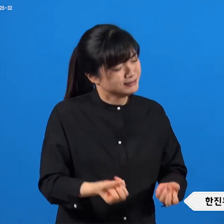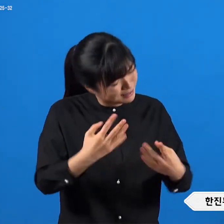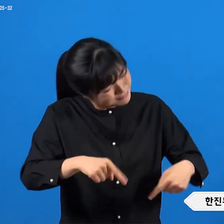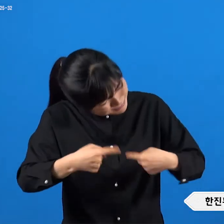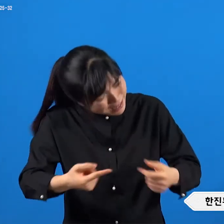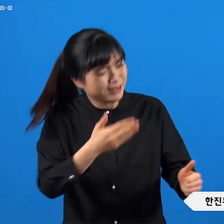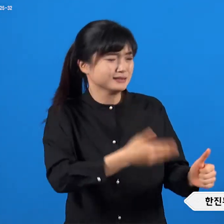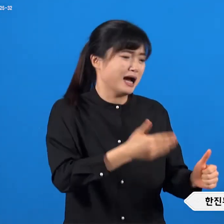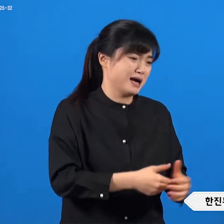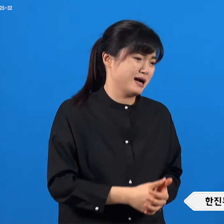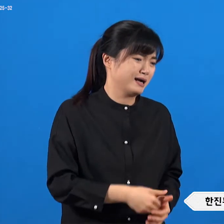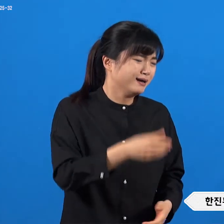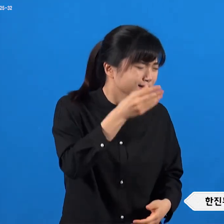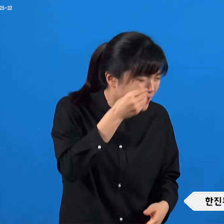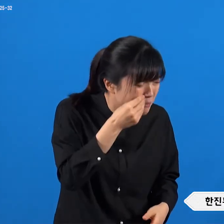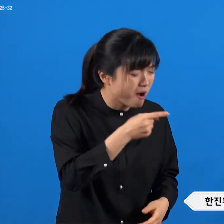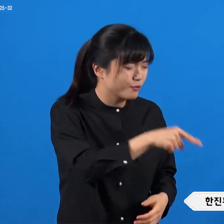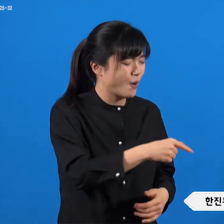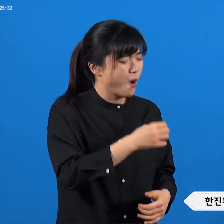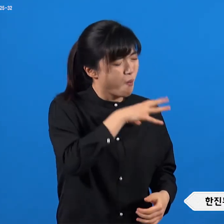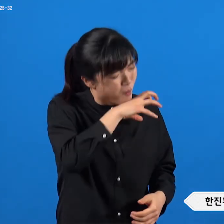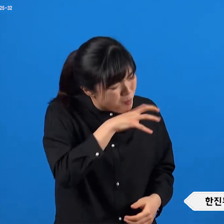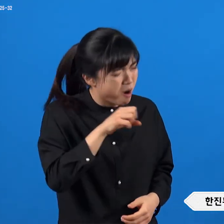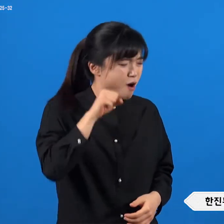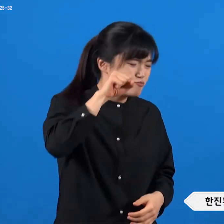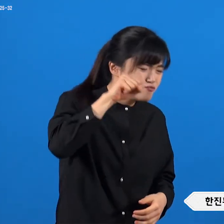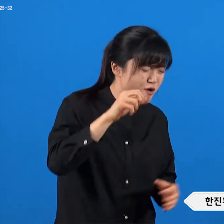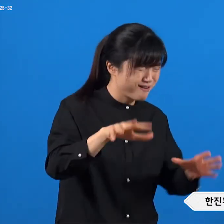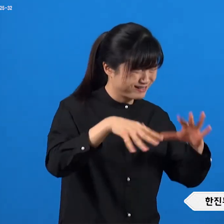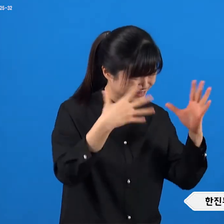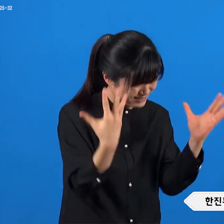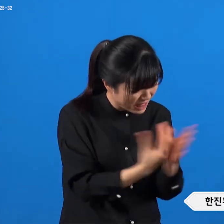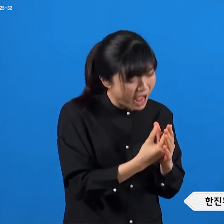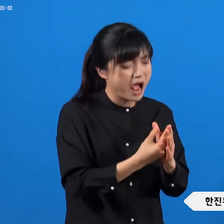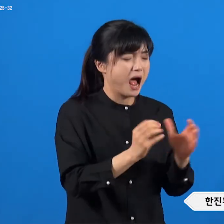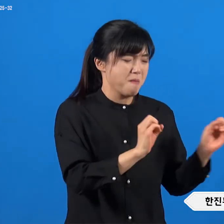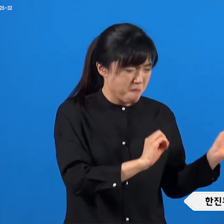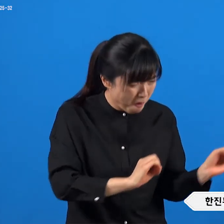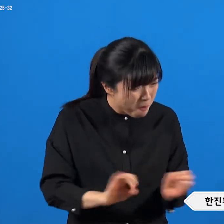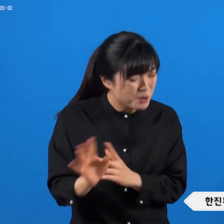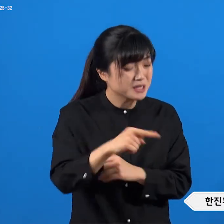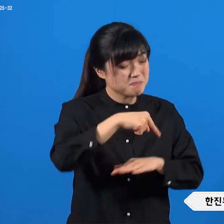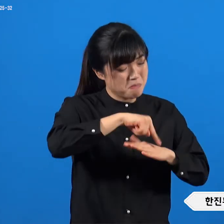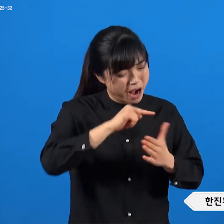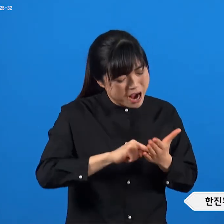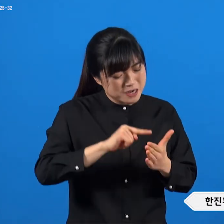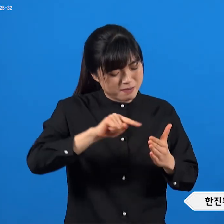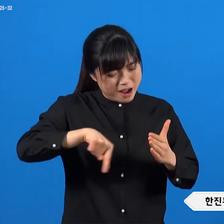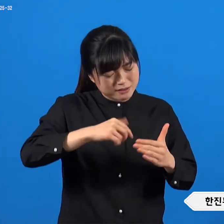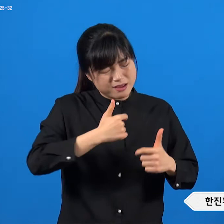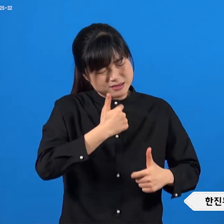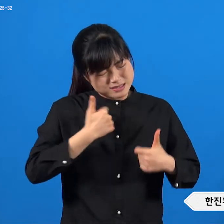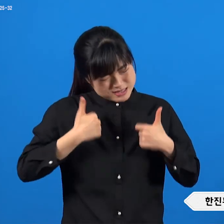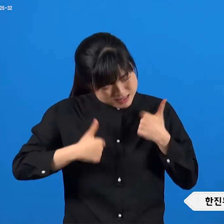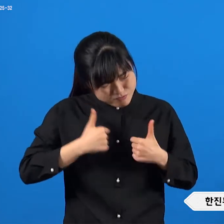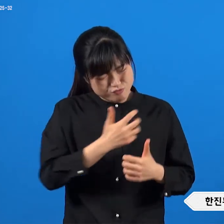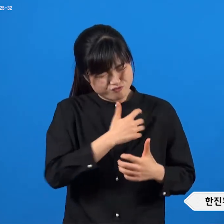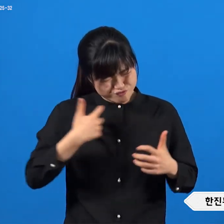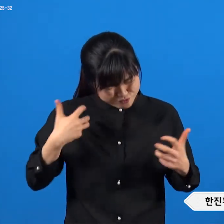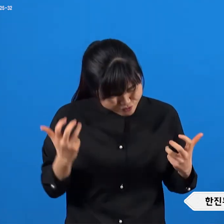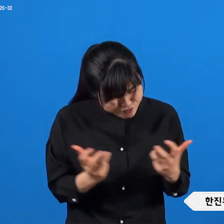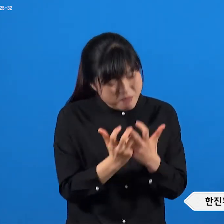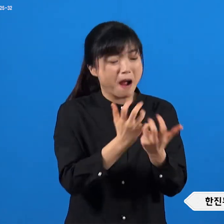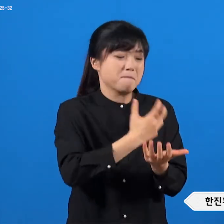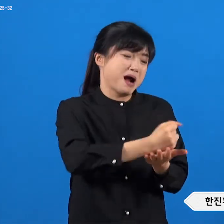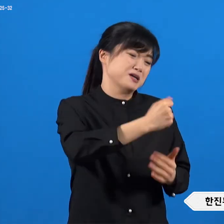자리 들어가자. 그래서 너 원망과 불평 다 넣어가지고 네 마음도 기쁨으로 충만했으면